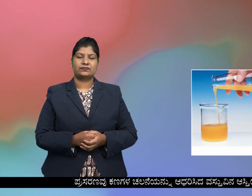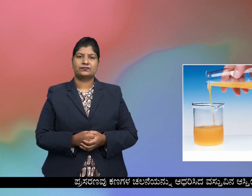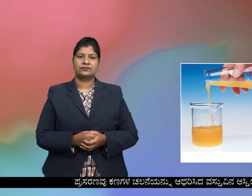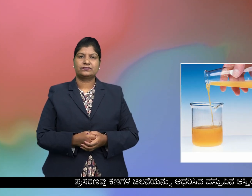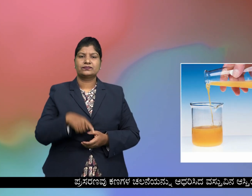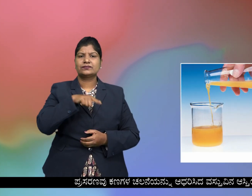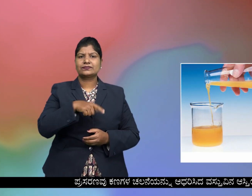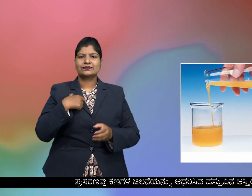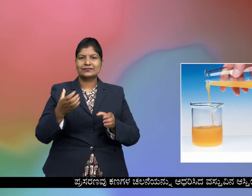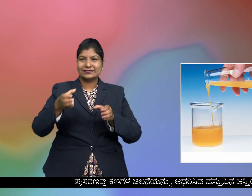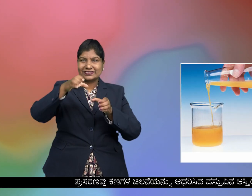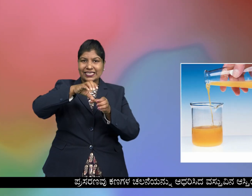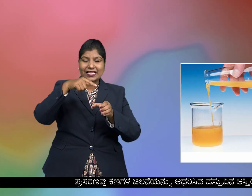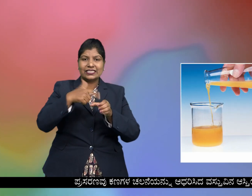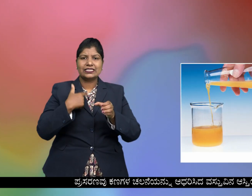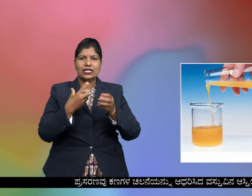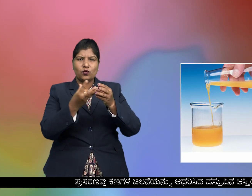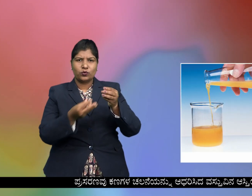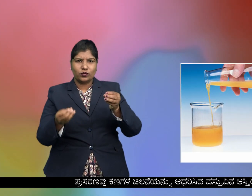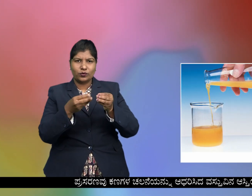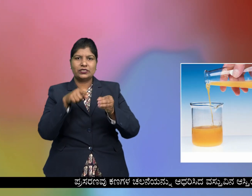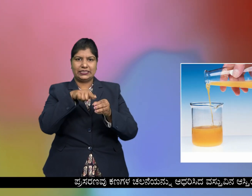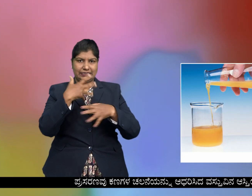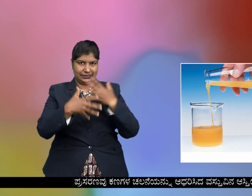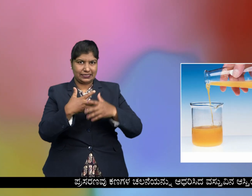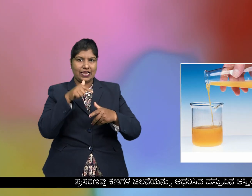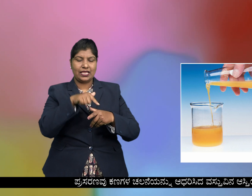ಪ್ರಸರಣವು ಕಣಗಳ ಚಲನೆಯನ್ನ ಆಧರಿಸಿದ ವಸ್ತುವಿನ ಆಸ್ತಿಯಾಗಿದೆ.